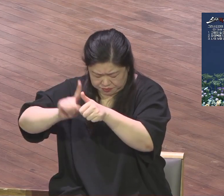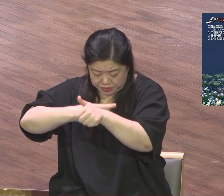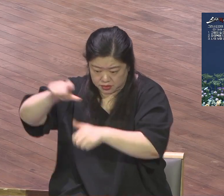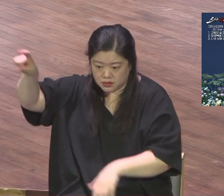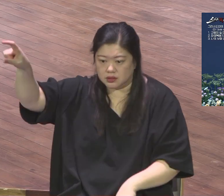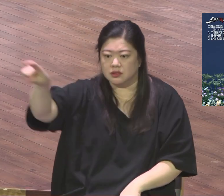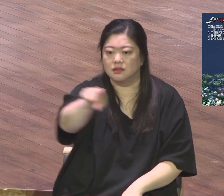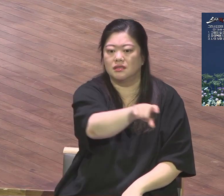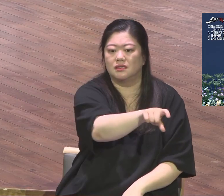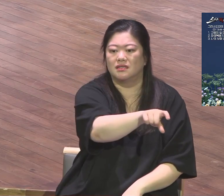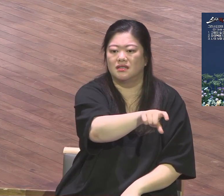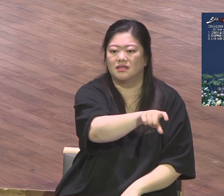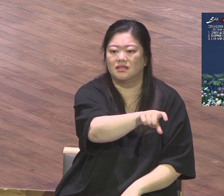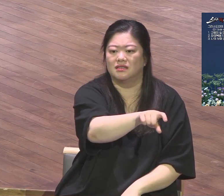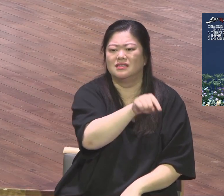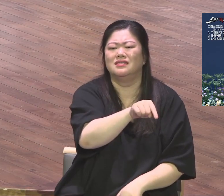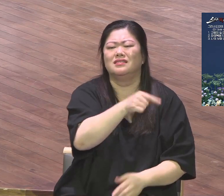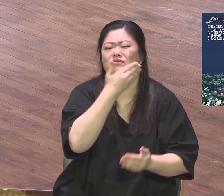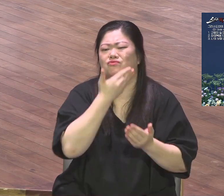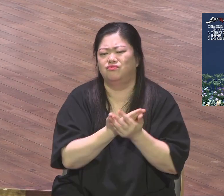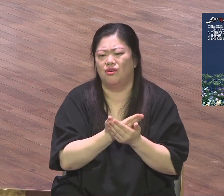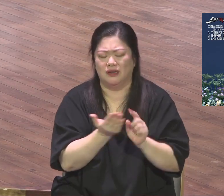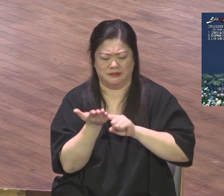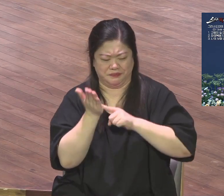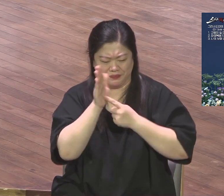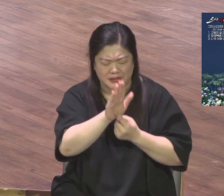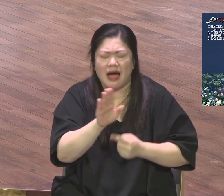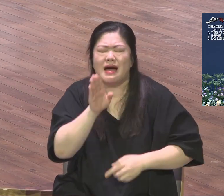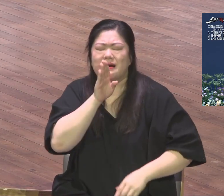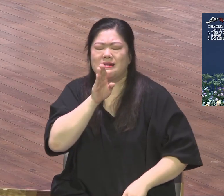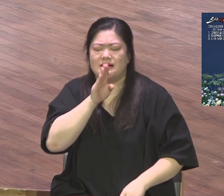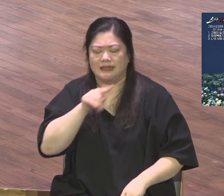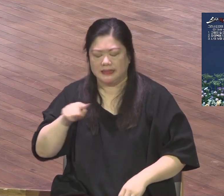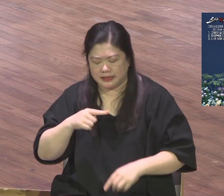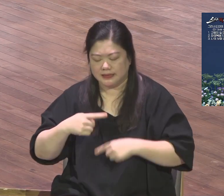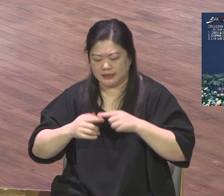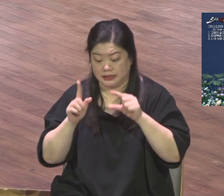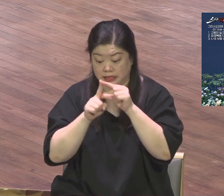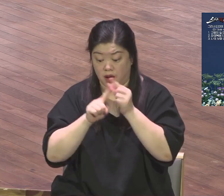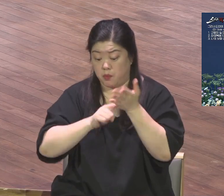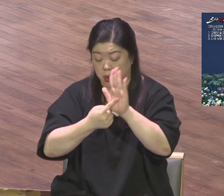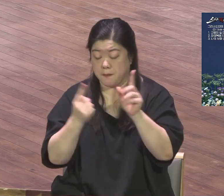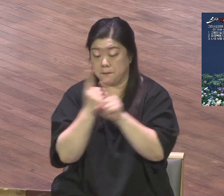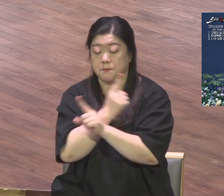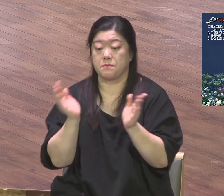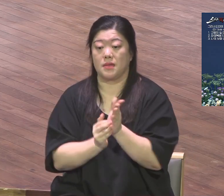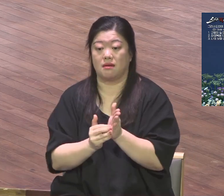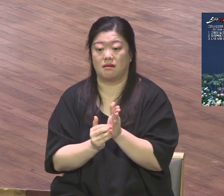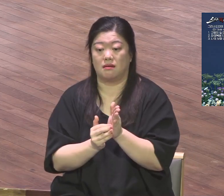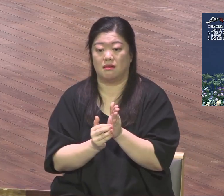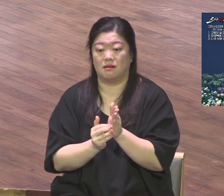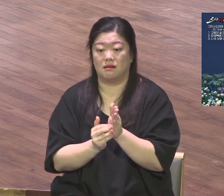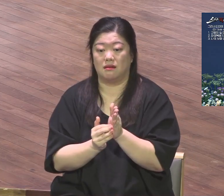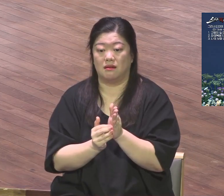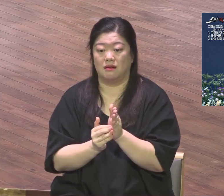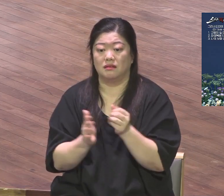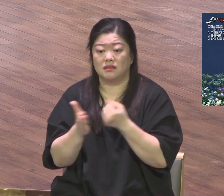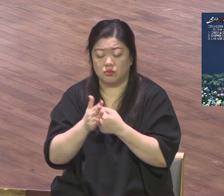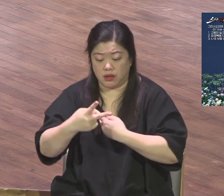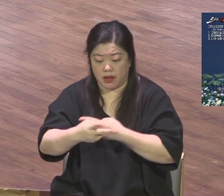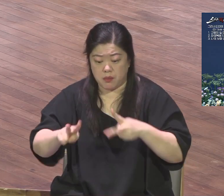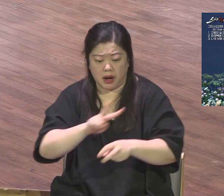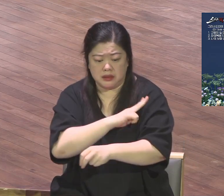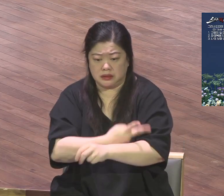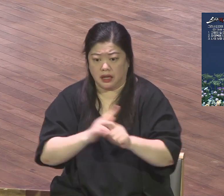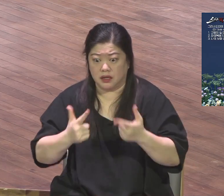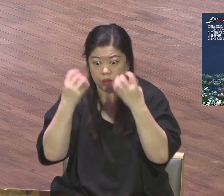분명한 정체성을 가지세요. 신앙의 가치관이 분명해야 됩니다. 내가 섬기는 교회와 내가